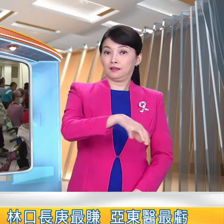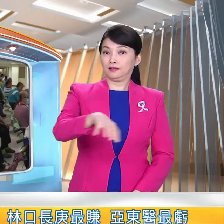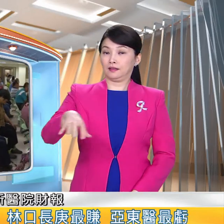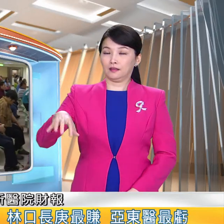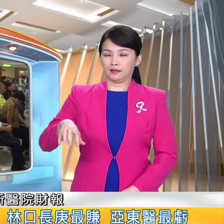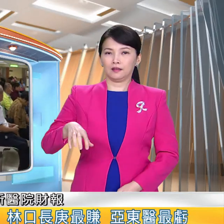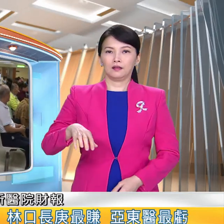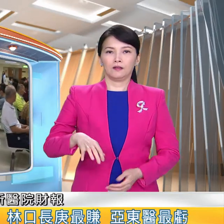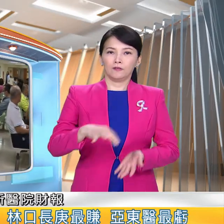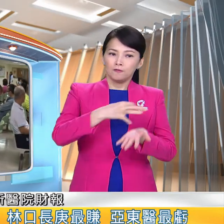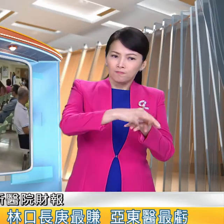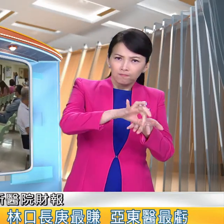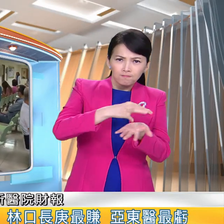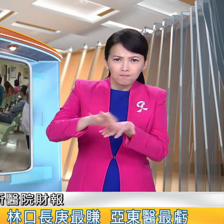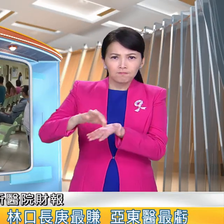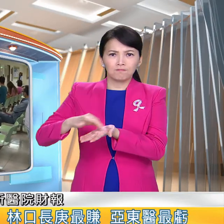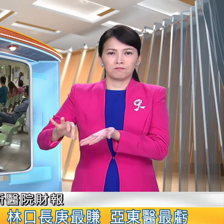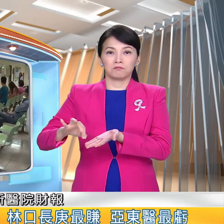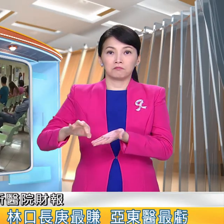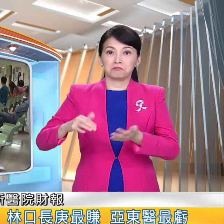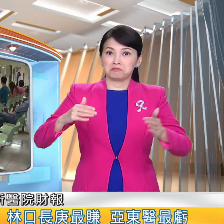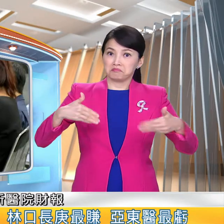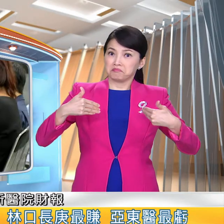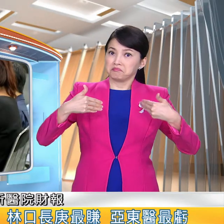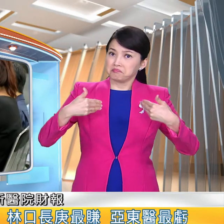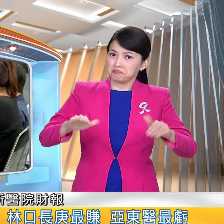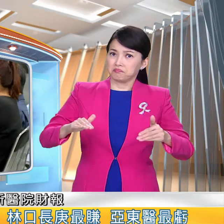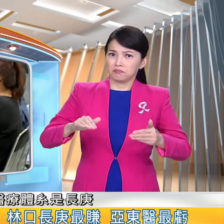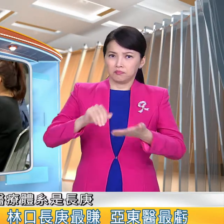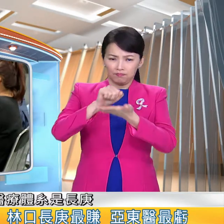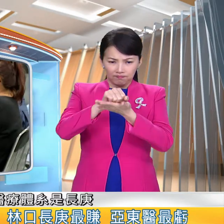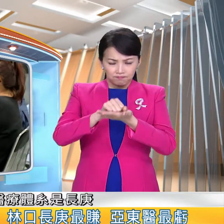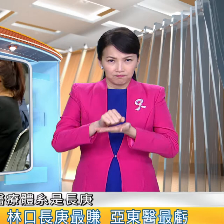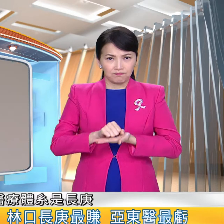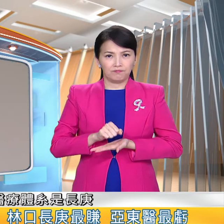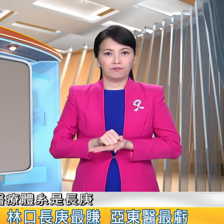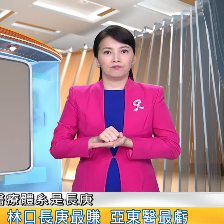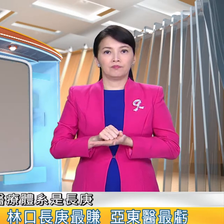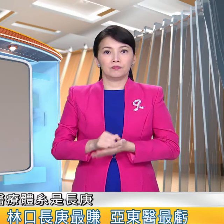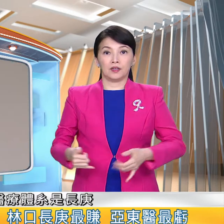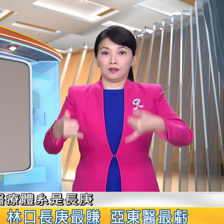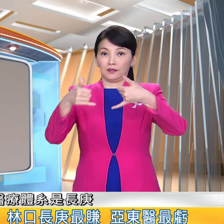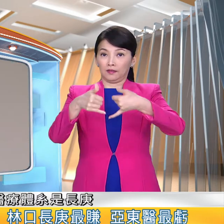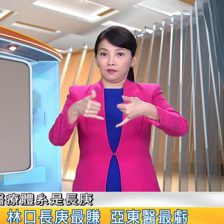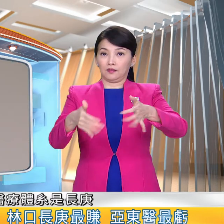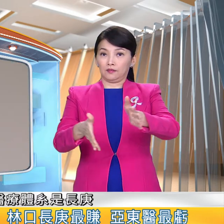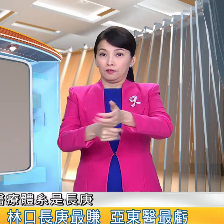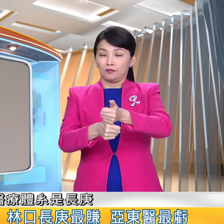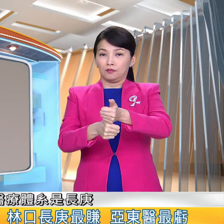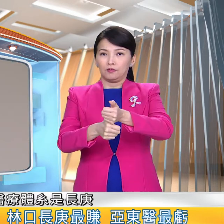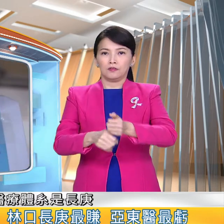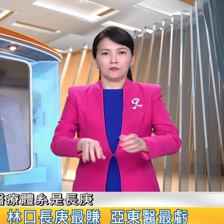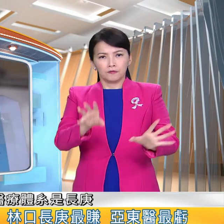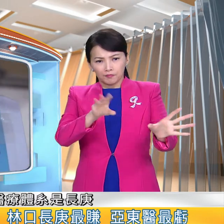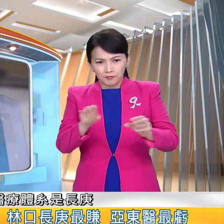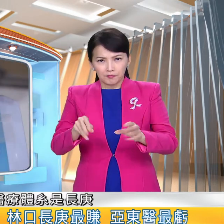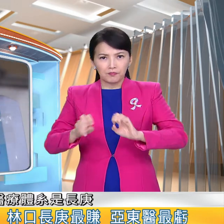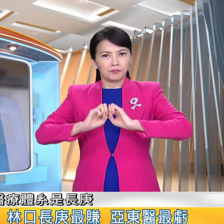健保署公布最新医院财报，而其中最赚钱的医疗体系是长